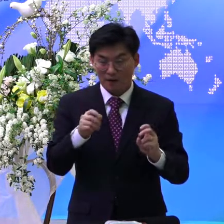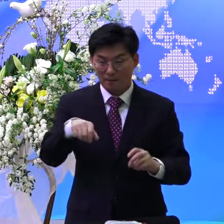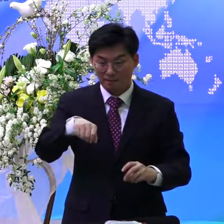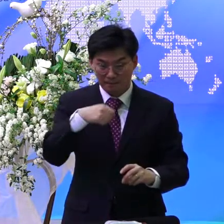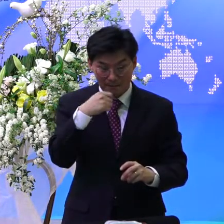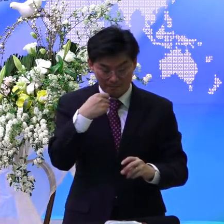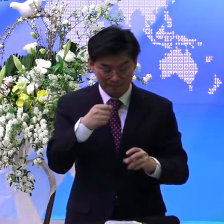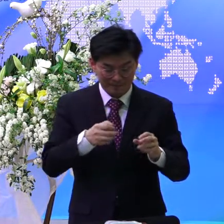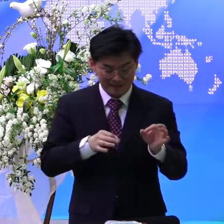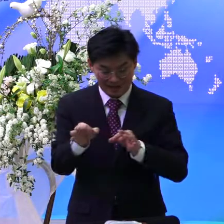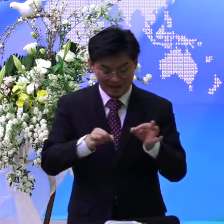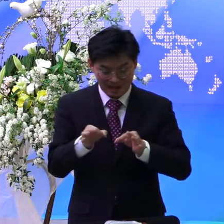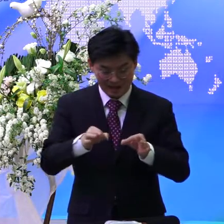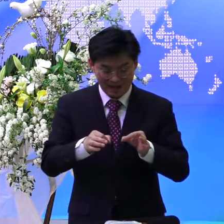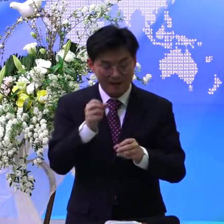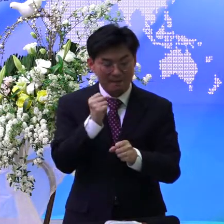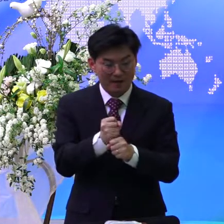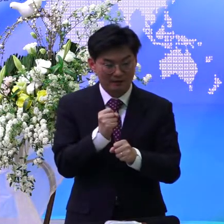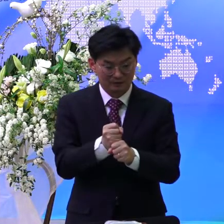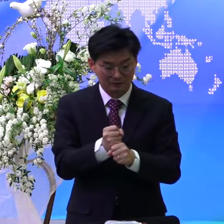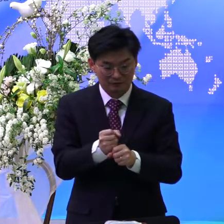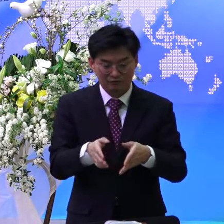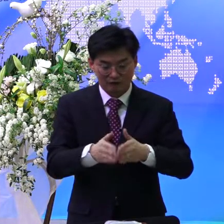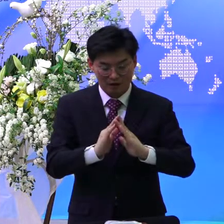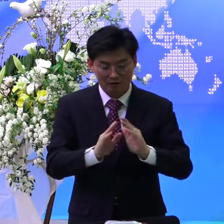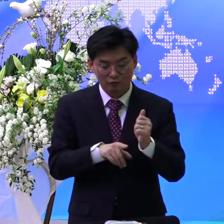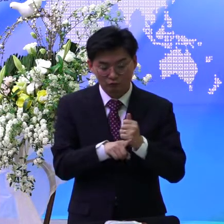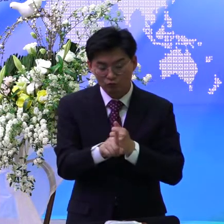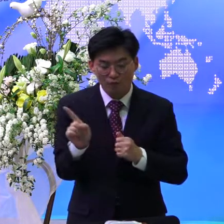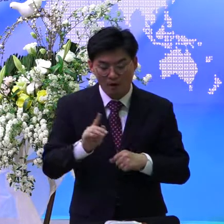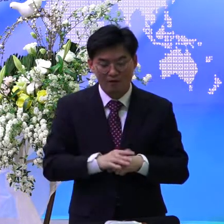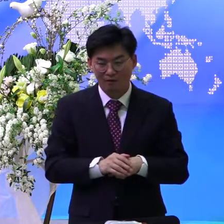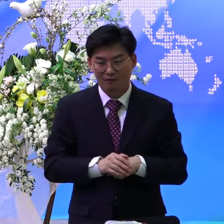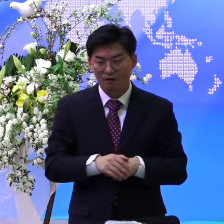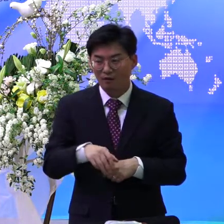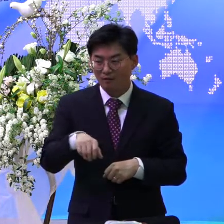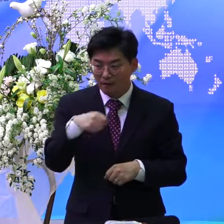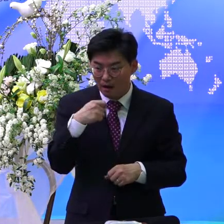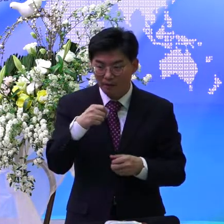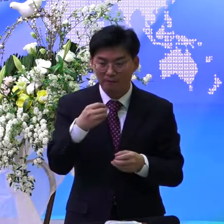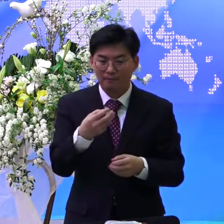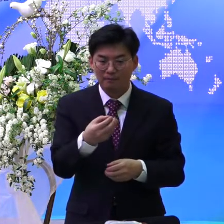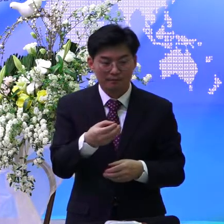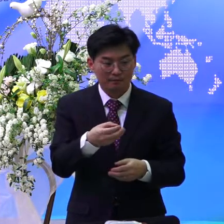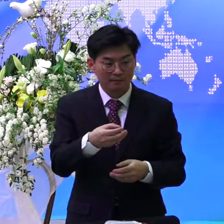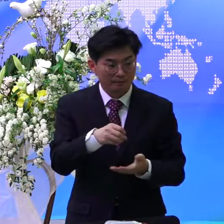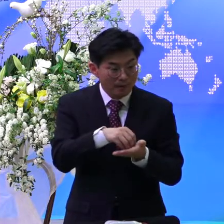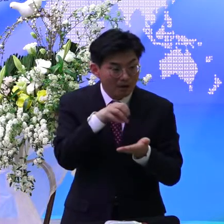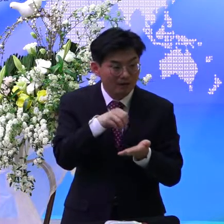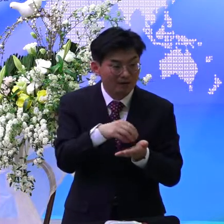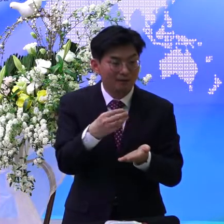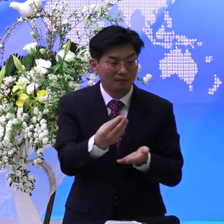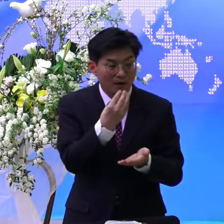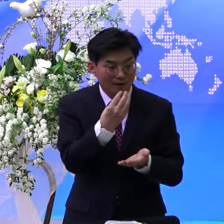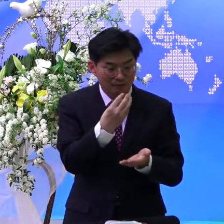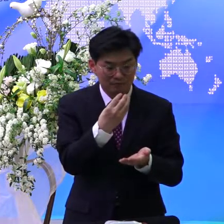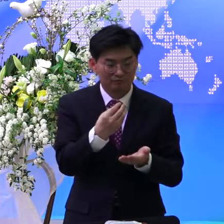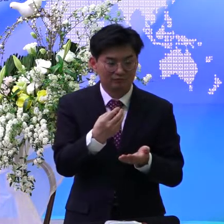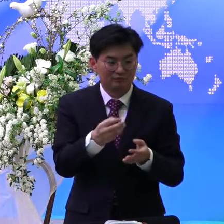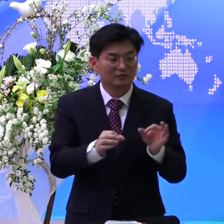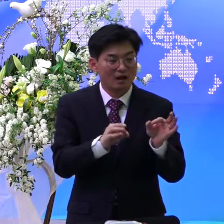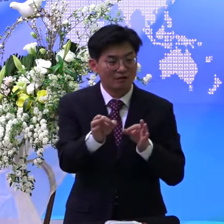이 사업을 통해서 하나님을 경외하고 또 사람들에게 사업보다 더 중요한 것이